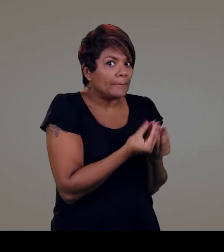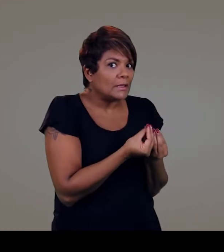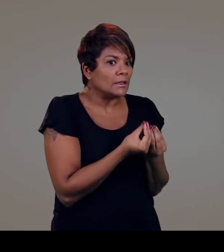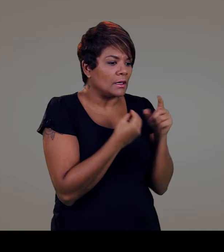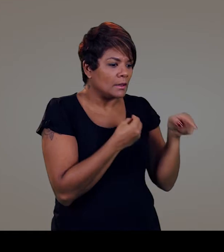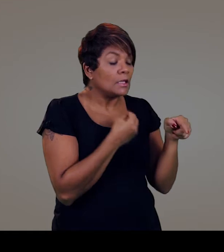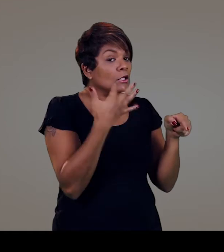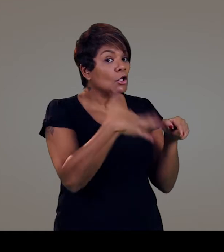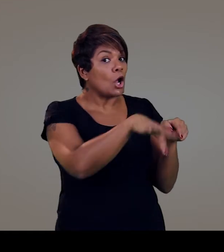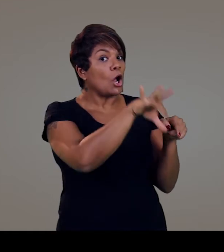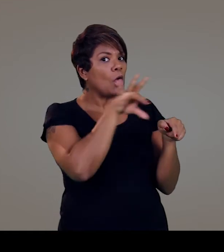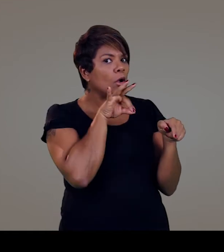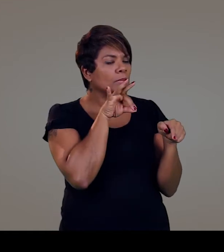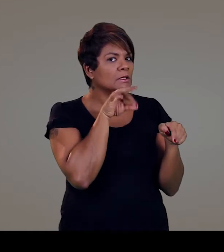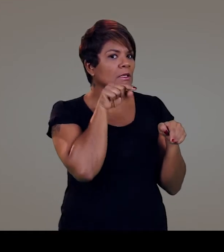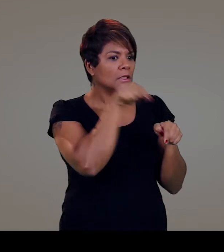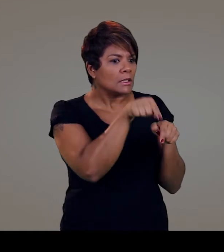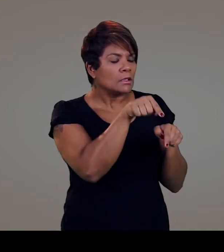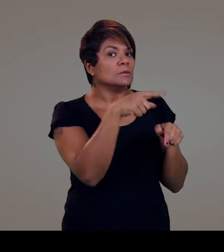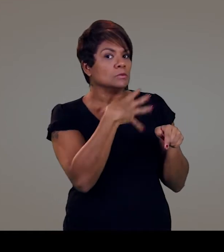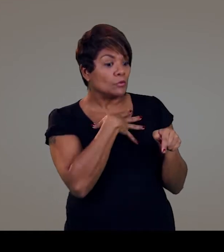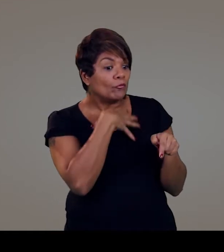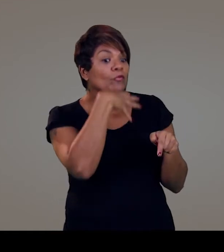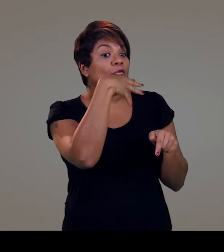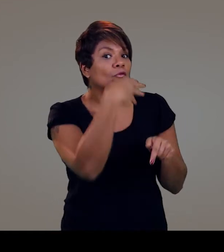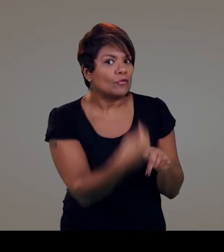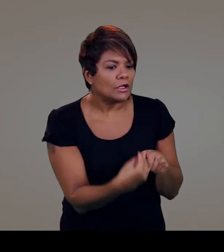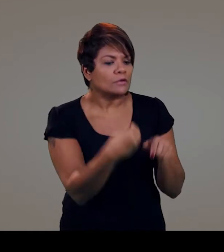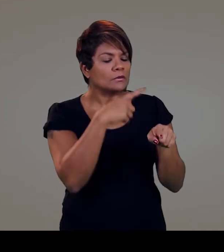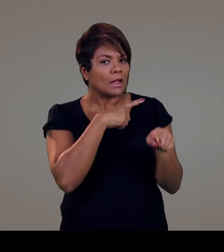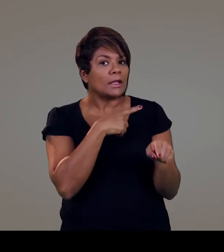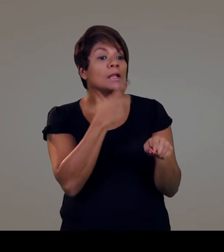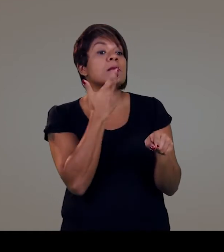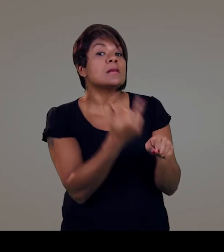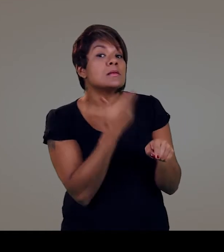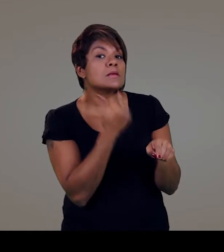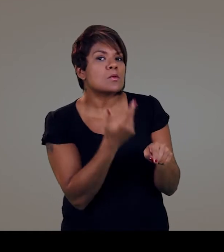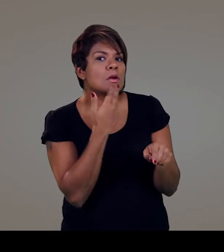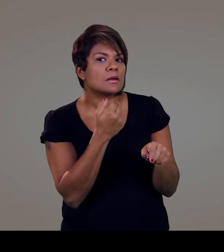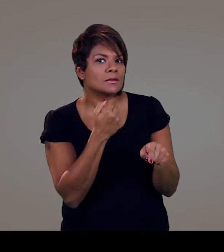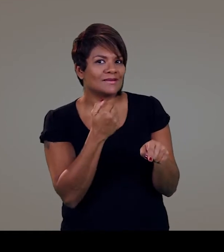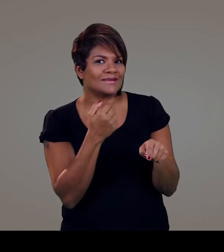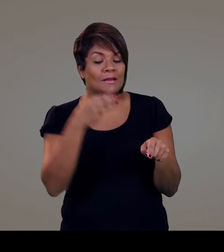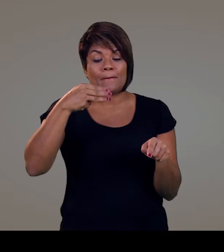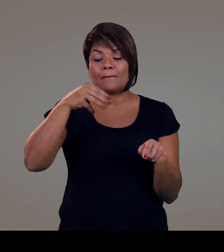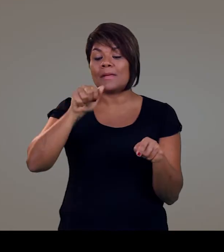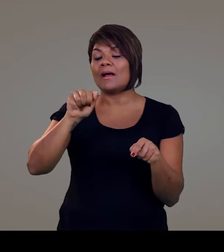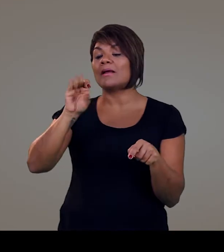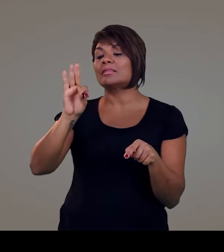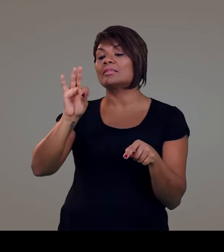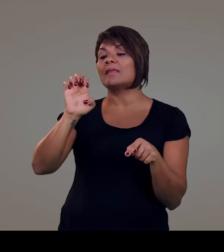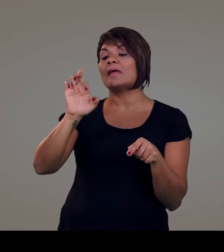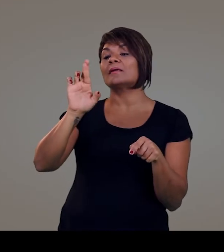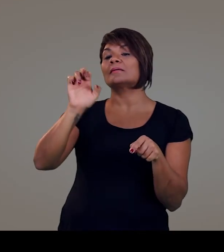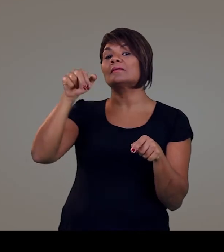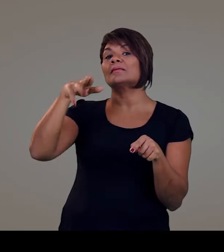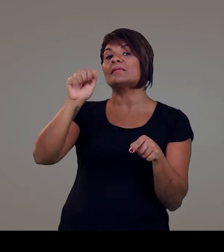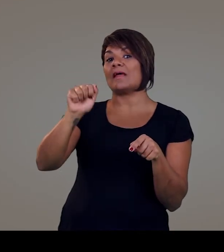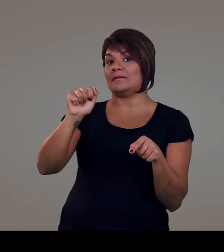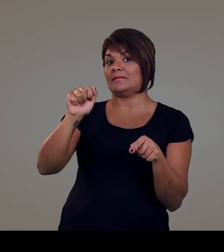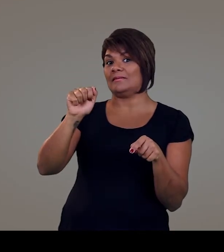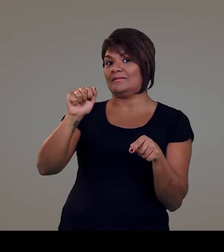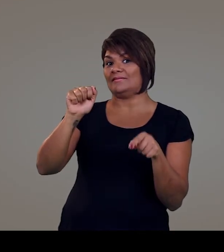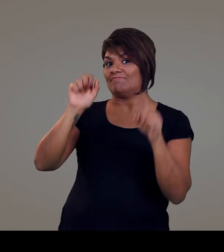Então, assim, esta apresentação desta língua, ela vai ter que ser feita por um terceiro, para pai e para